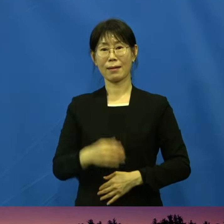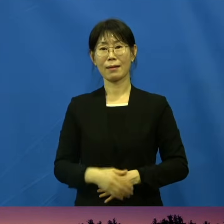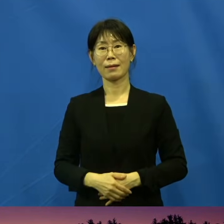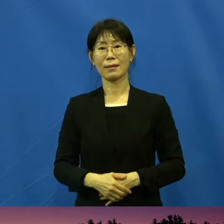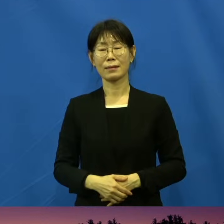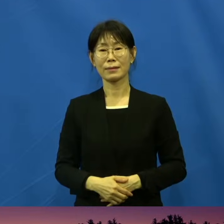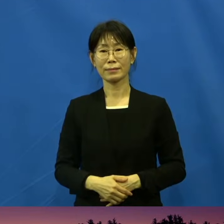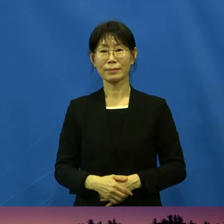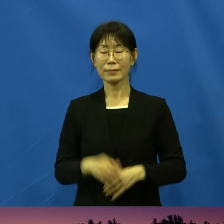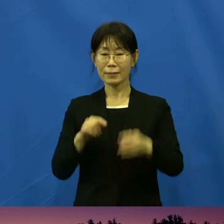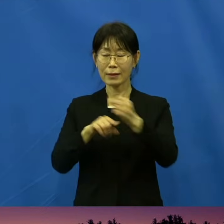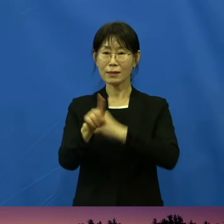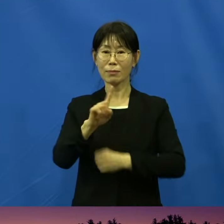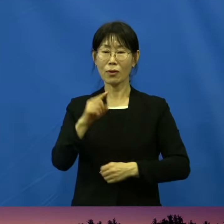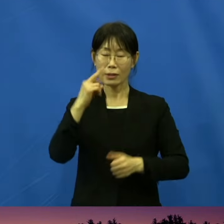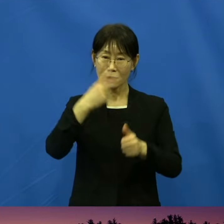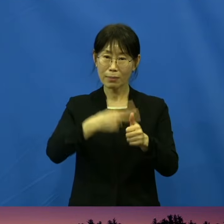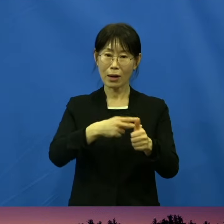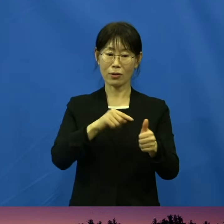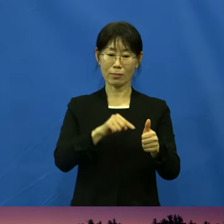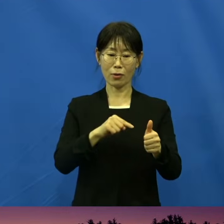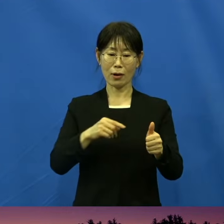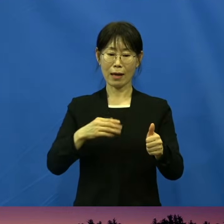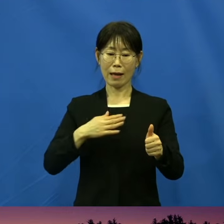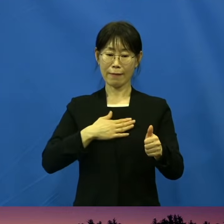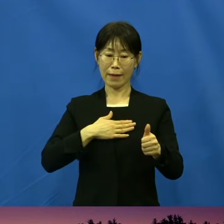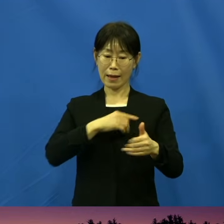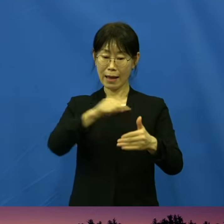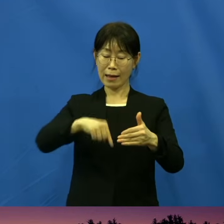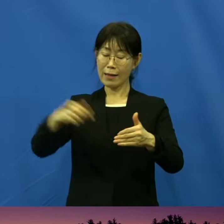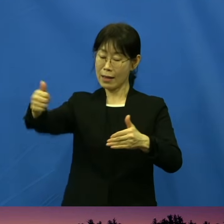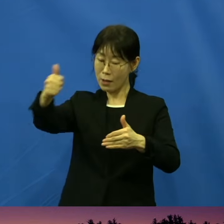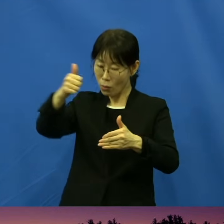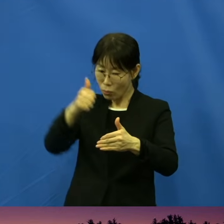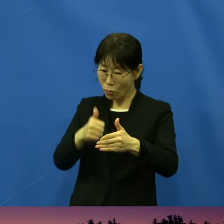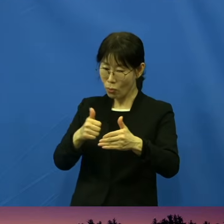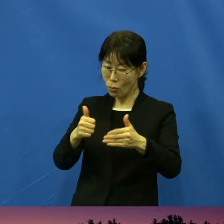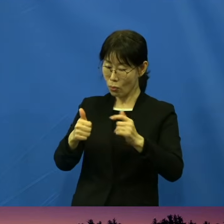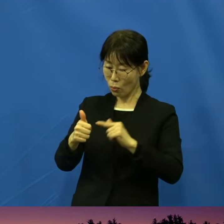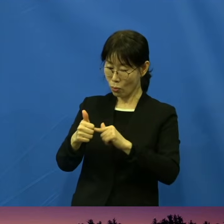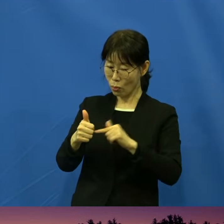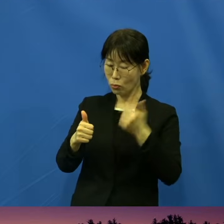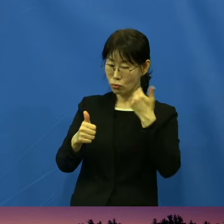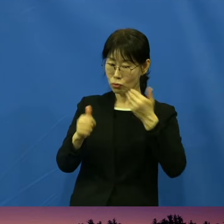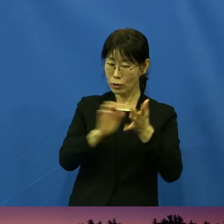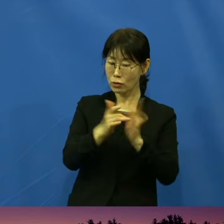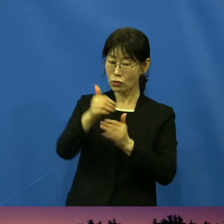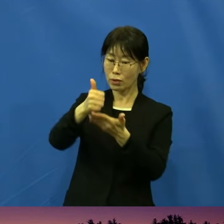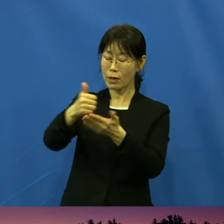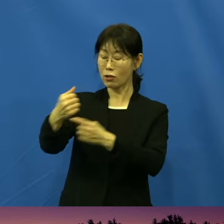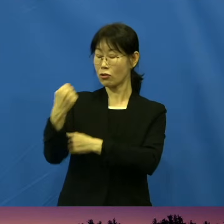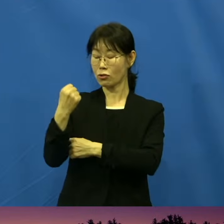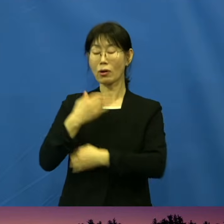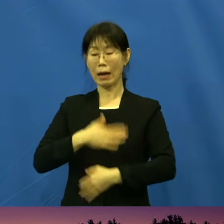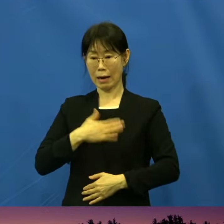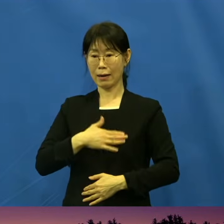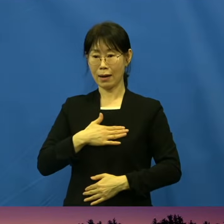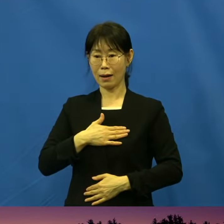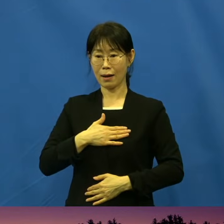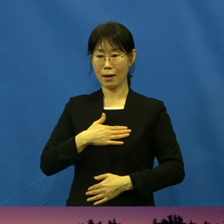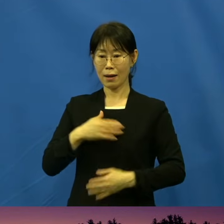이 말은 뭘까요? 사도 바울은 자신 안에 계신 분의 능력이 어떠한가를 알고 있는 거죠. 그리고 그 능력을